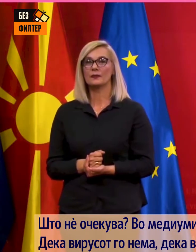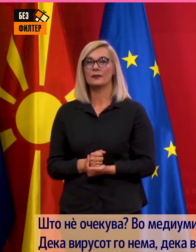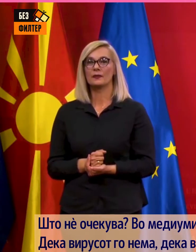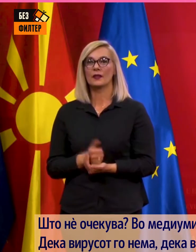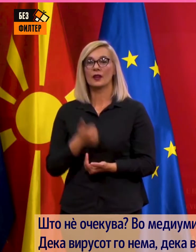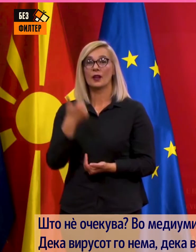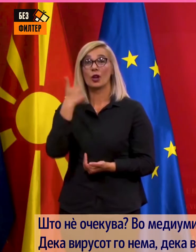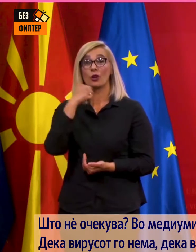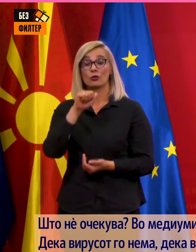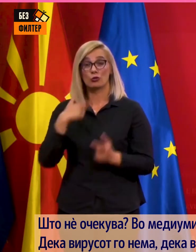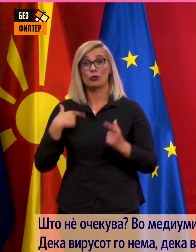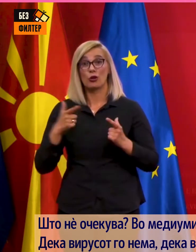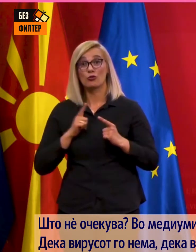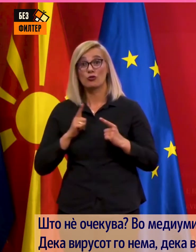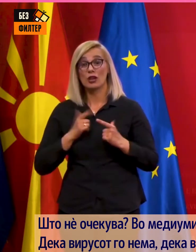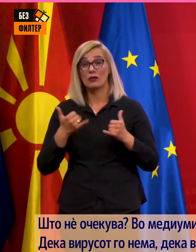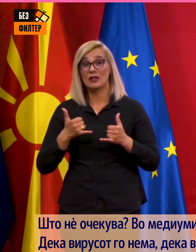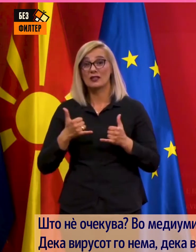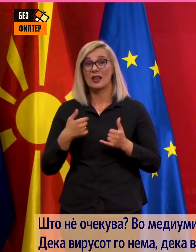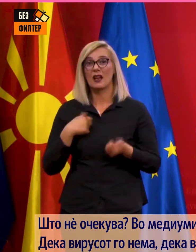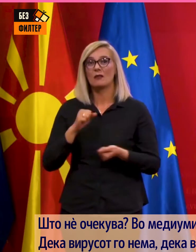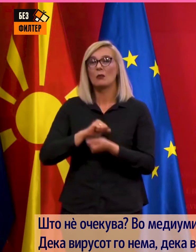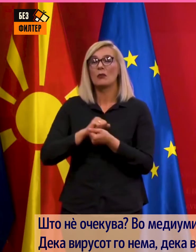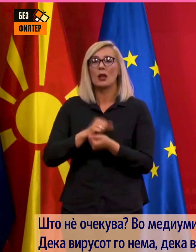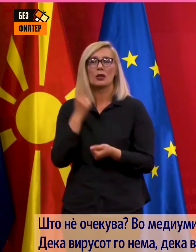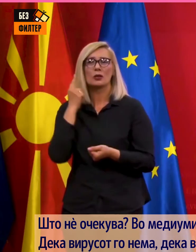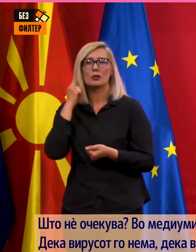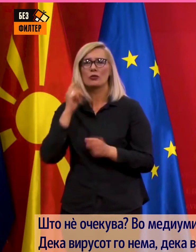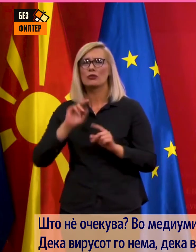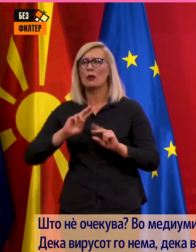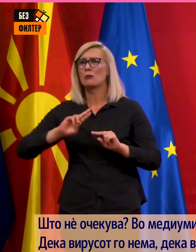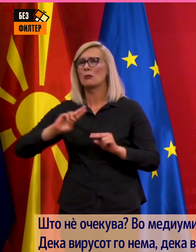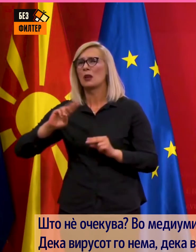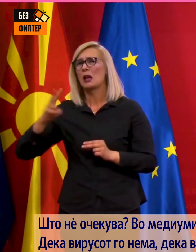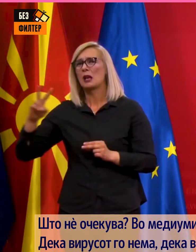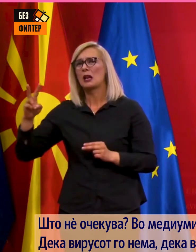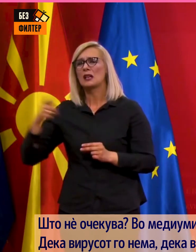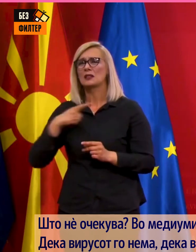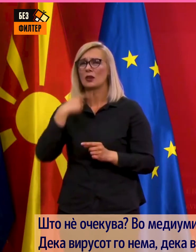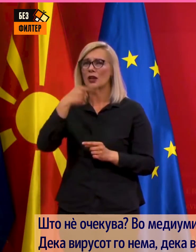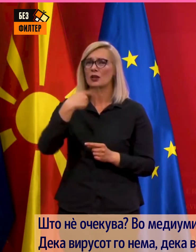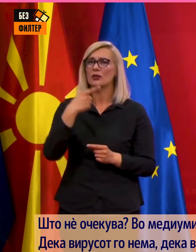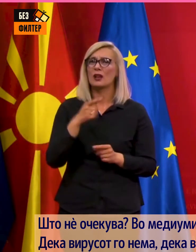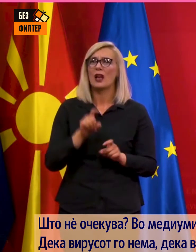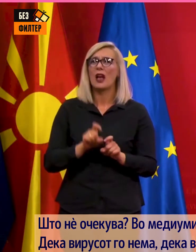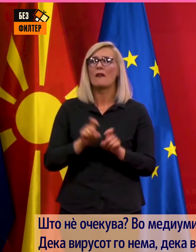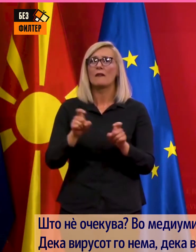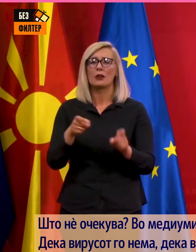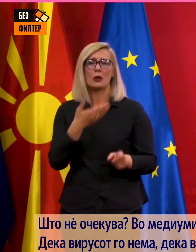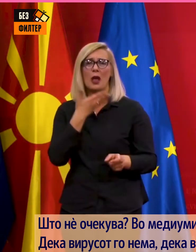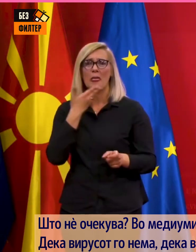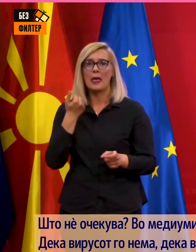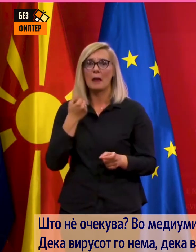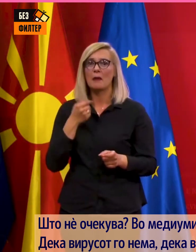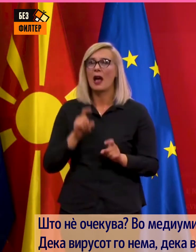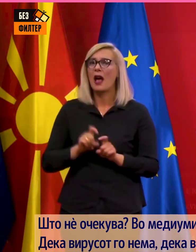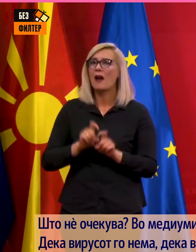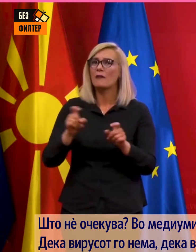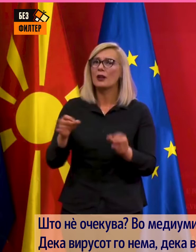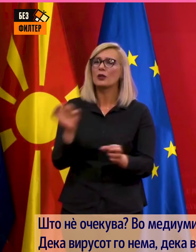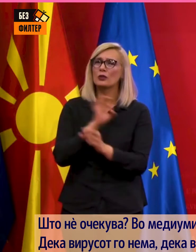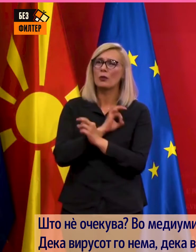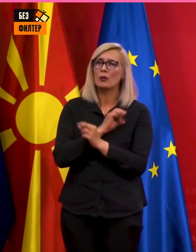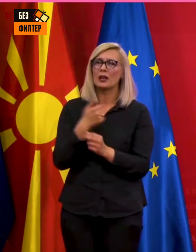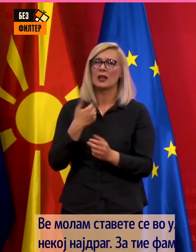Што не очекува? Во медиумите слушам разноразни спекулации дека вирусот го нема, дека вирусот умрел, дека